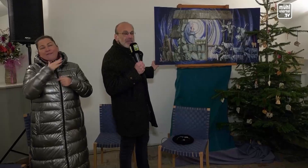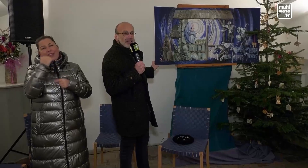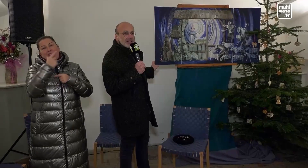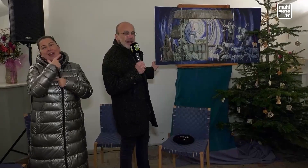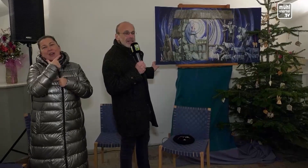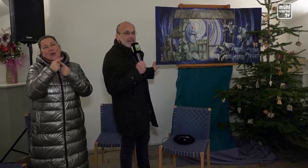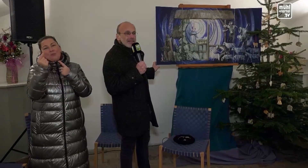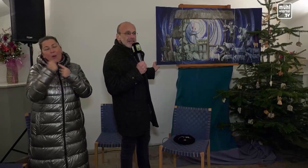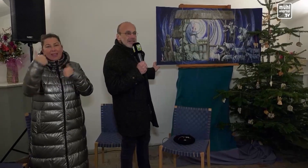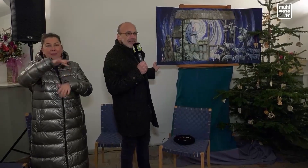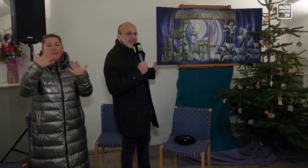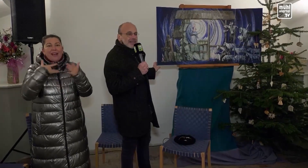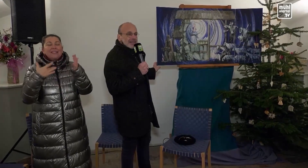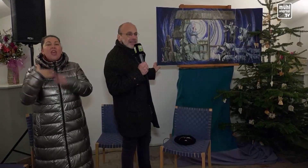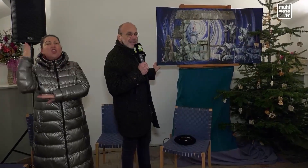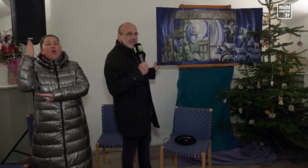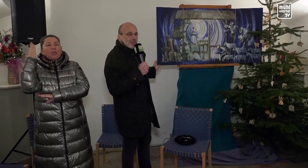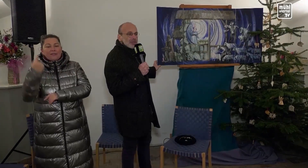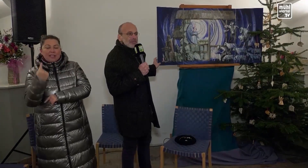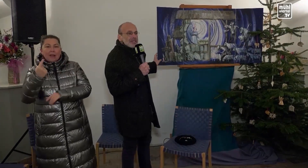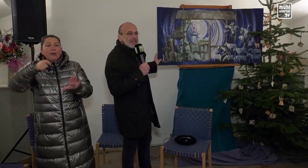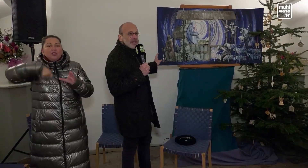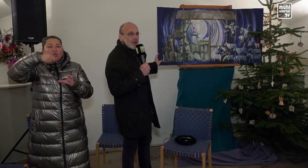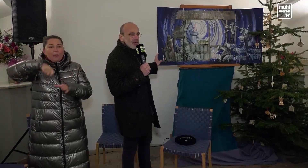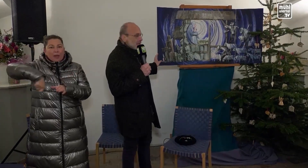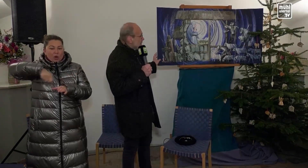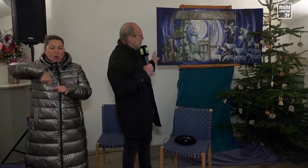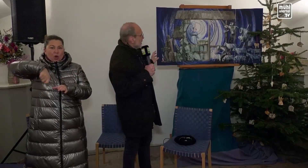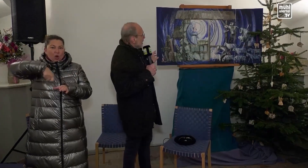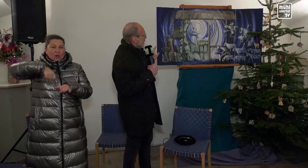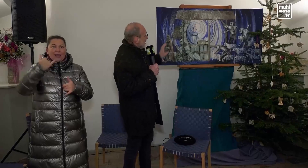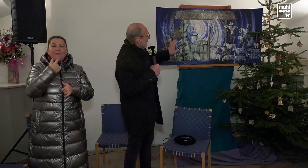Und immer wieder gesagt, der Josef, das ist seine Rolle.